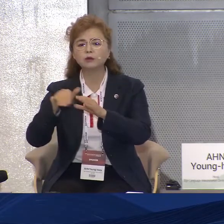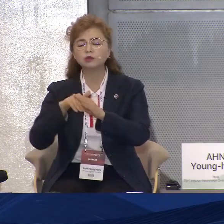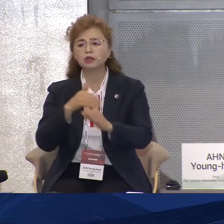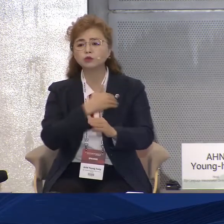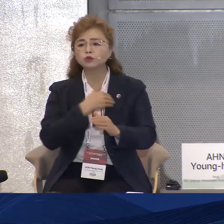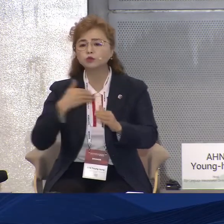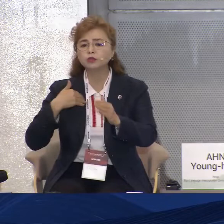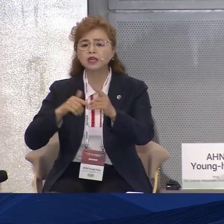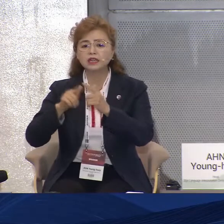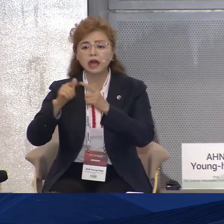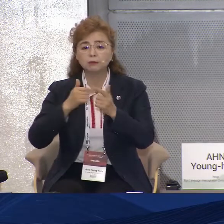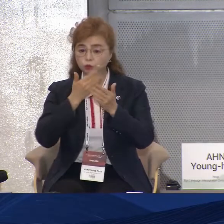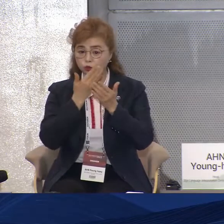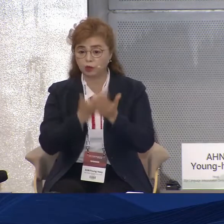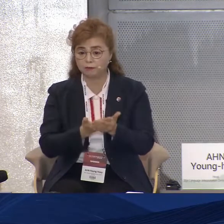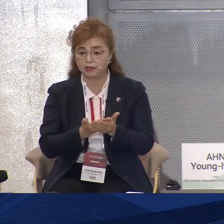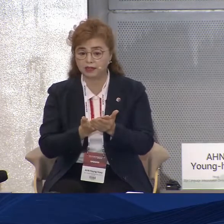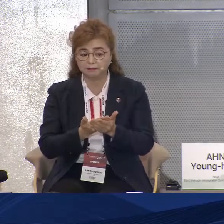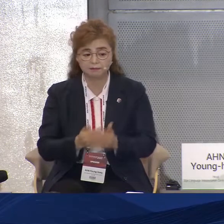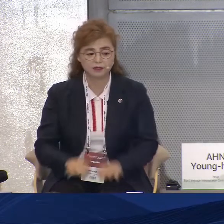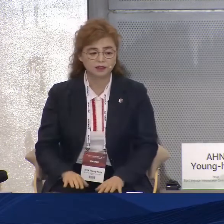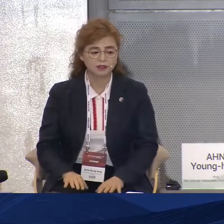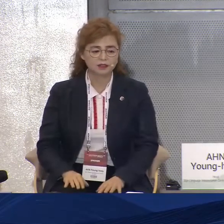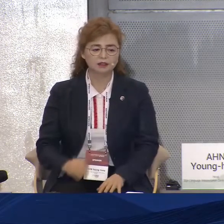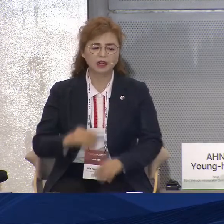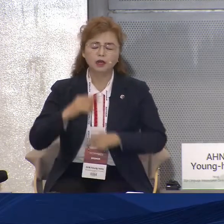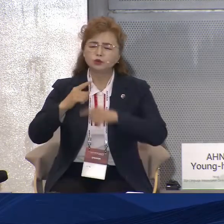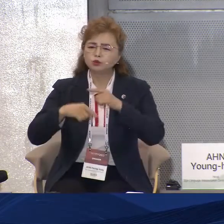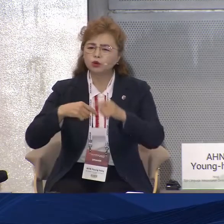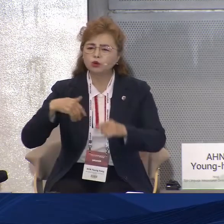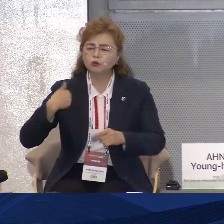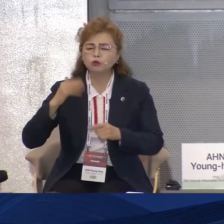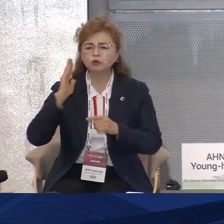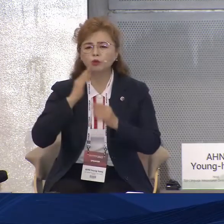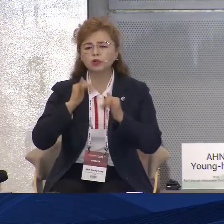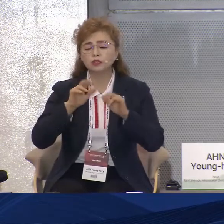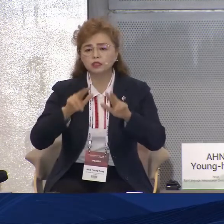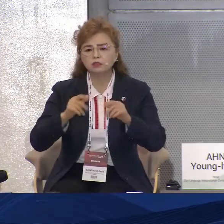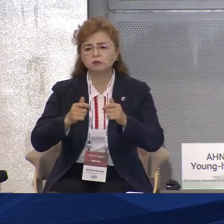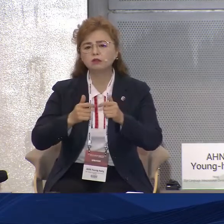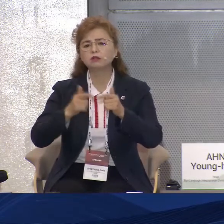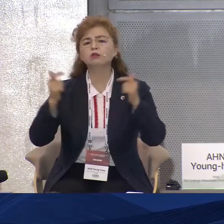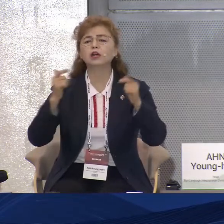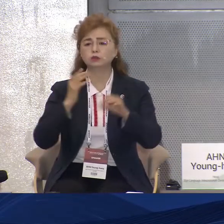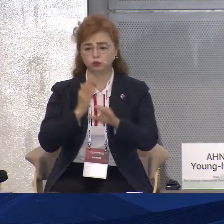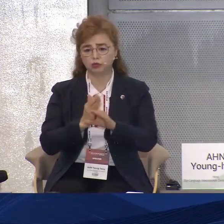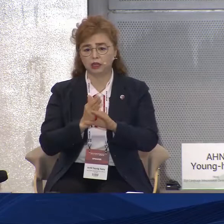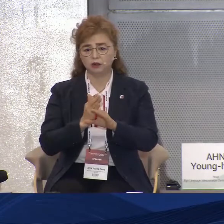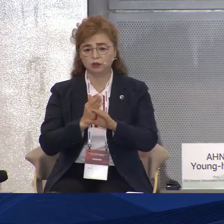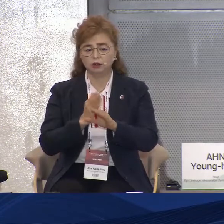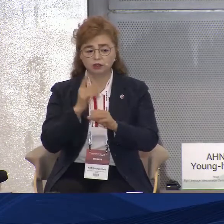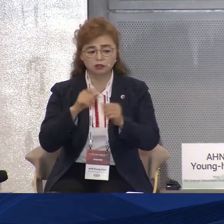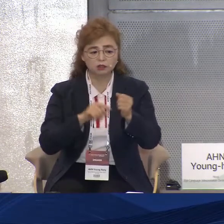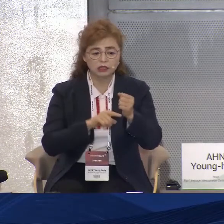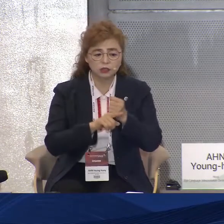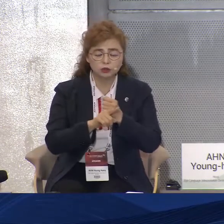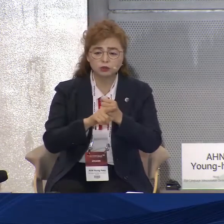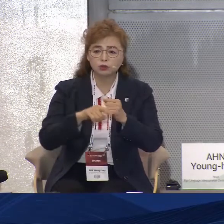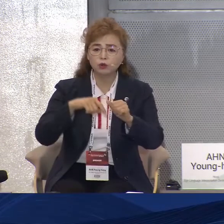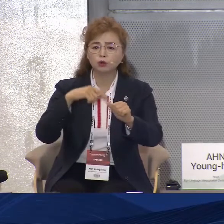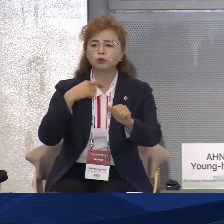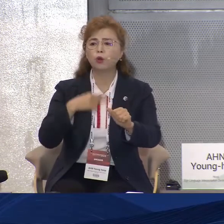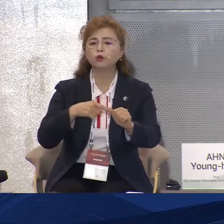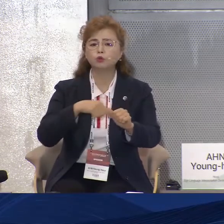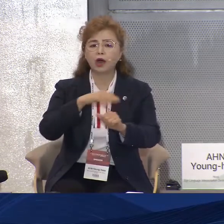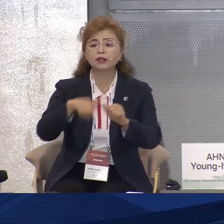위해서 농인의 문화를 충분히 이해하면 중요합니다. 근데 수어를 모르는 농인이 지금 늘어나는 중이에요. 그